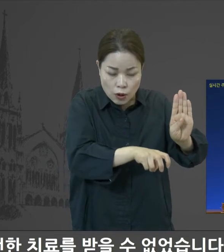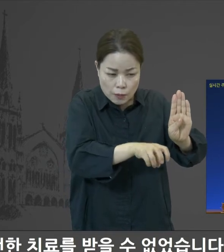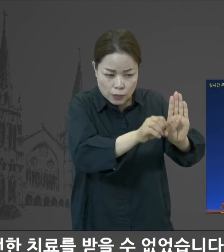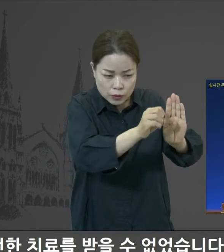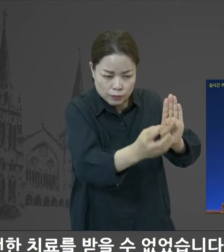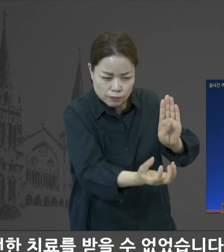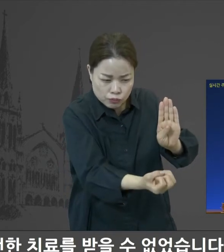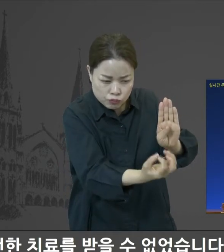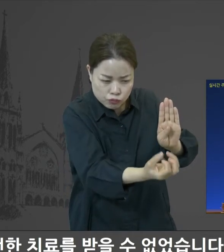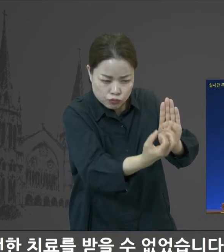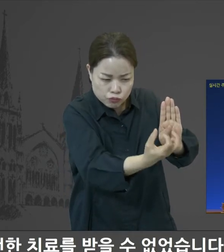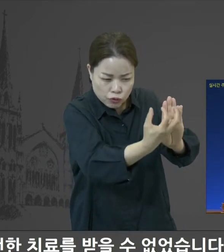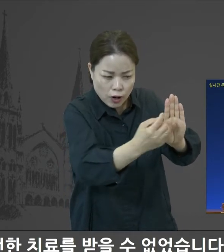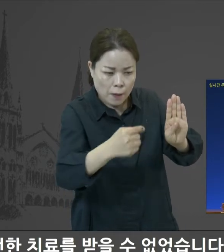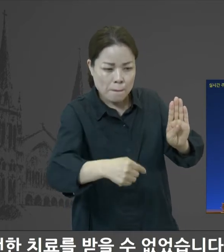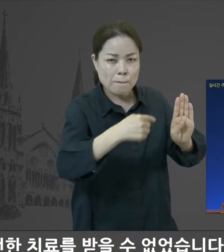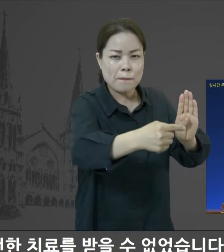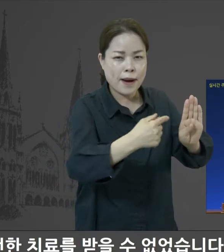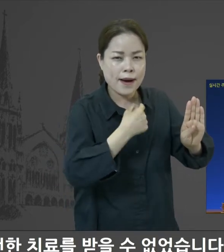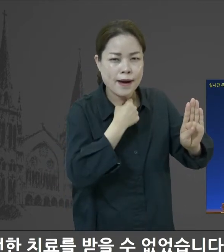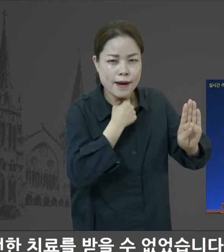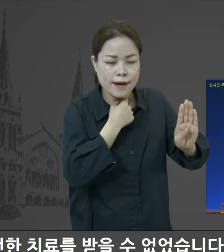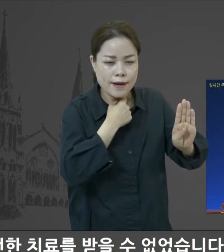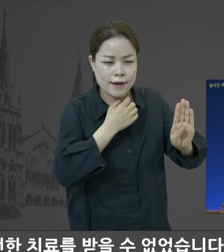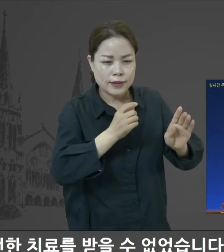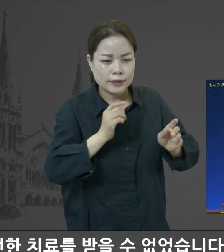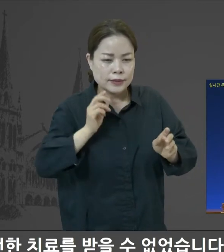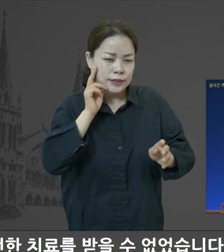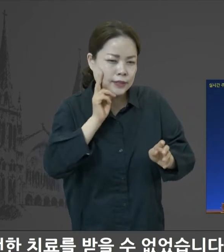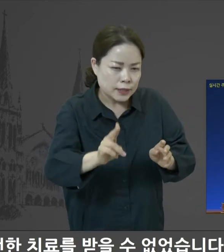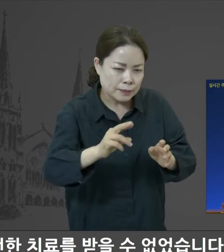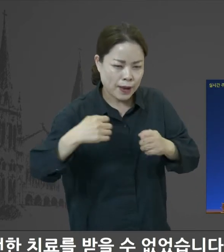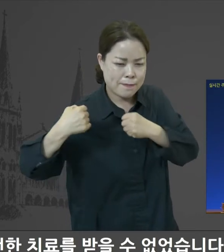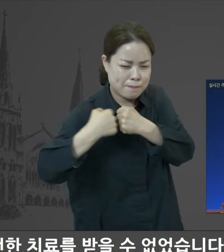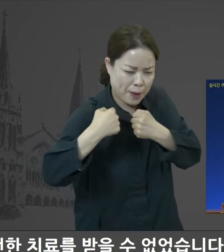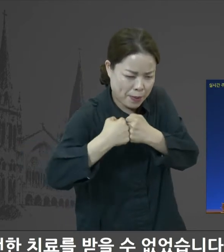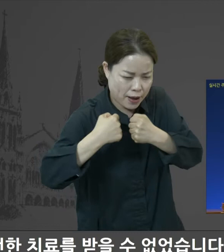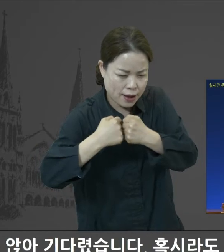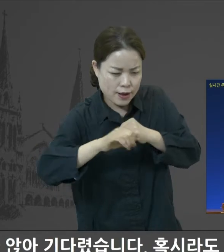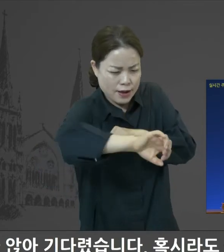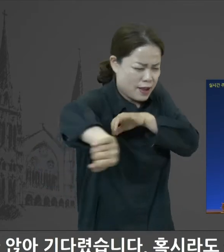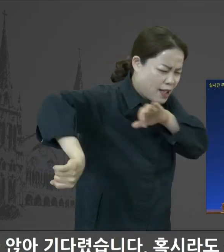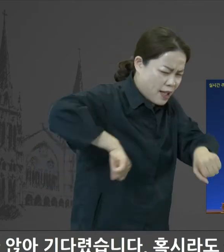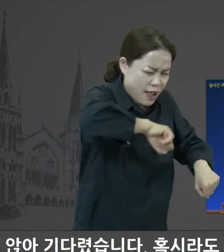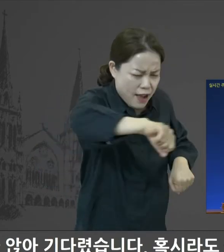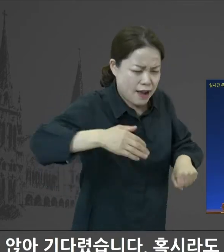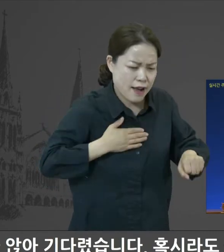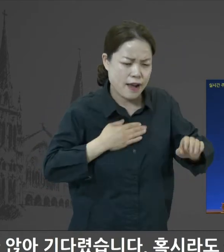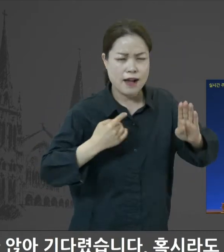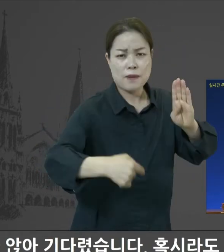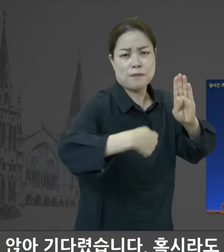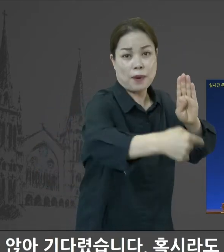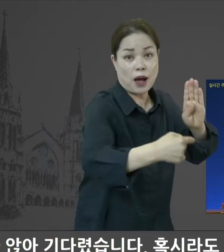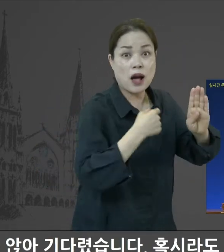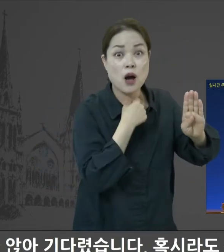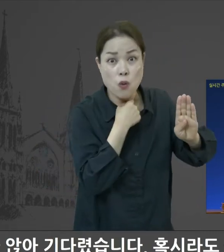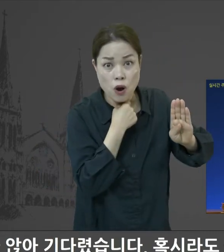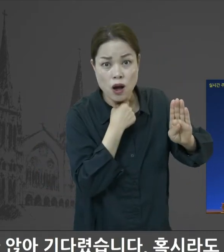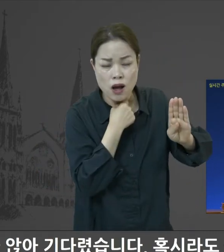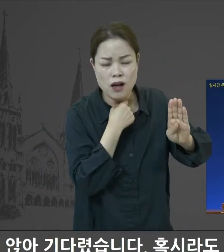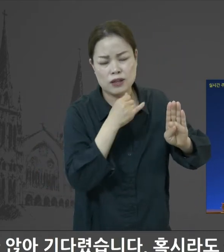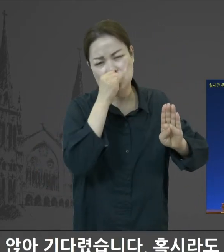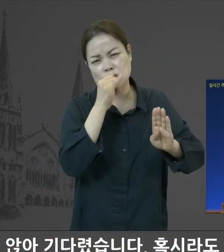동하면 먼저 들어가기 위해서 밀고 당기고 몸싸움을 하면서 치열한 경쟁을 준비하고 있었던